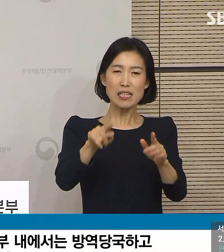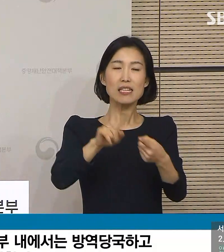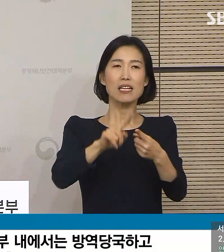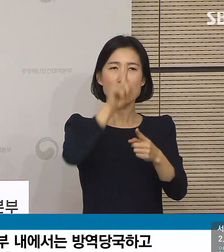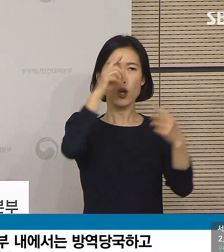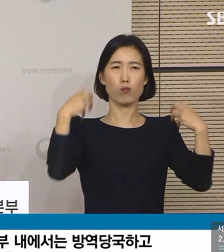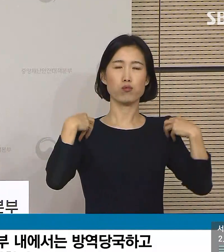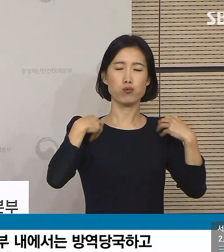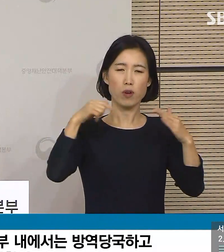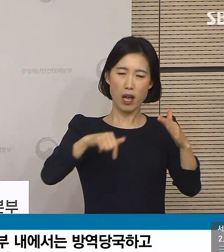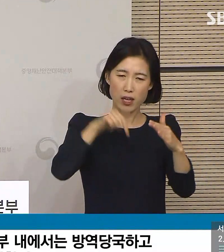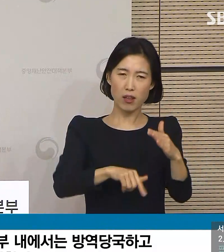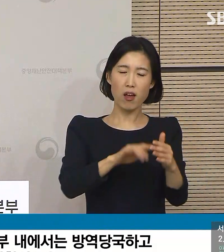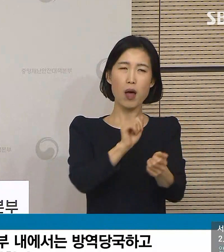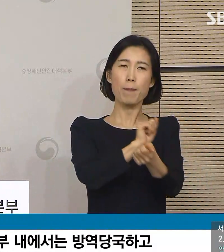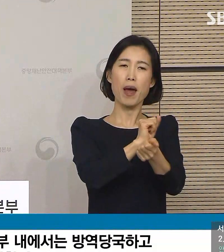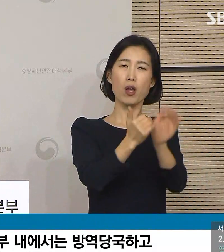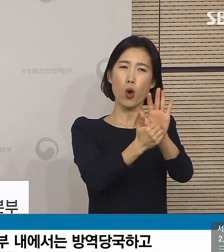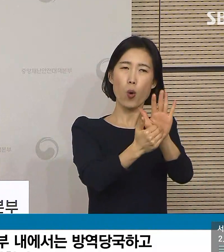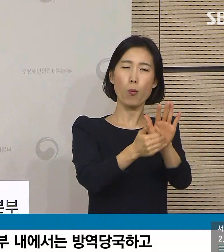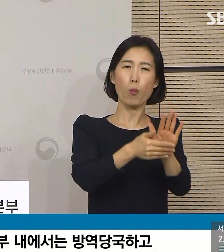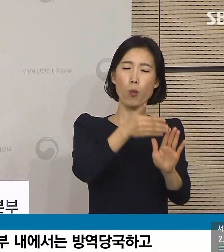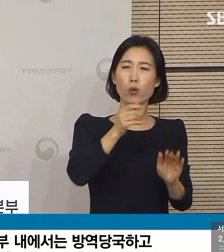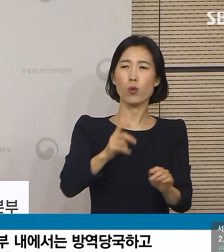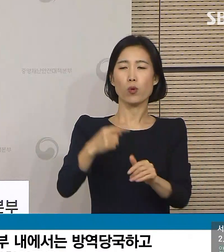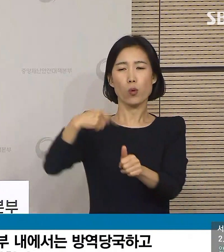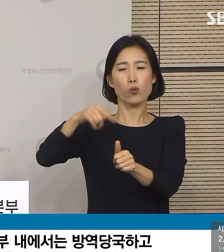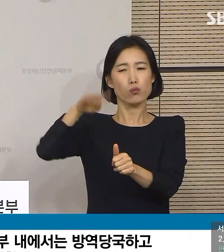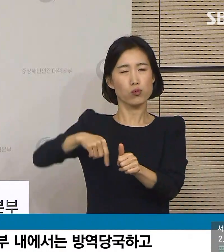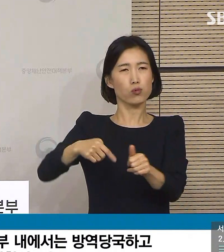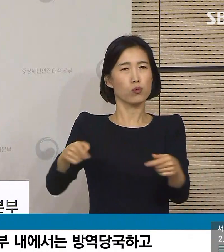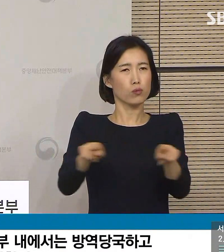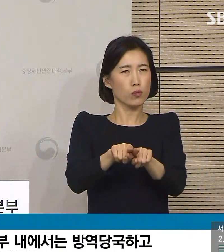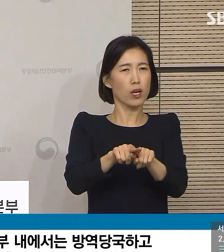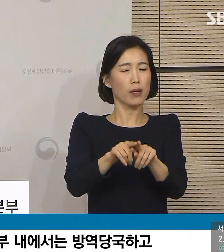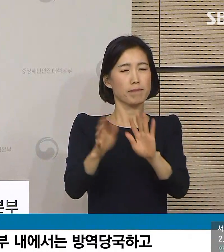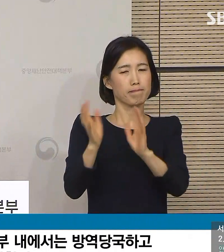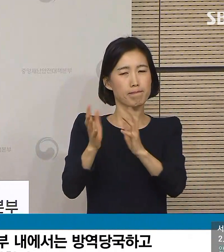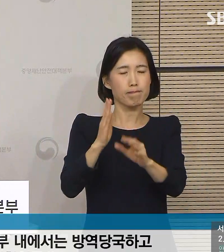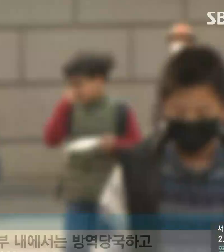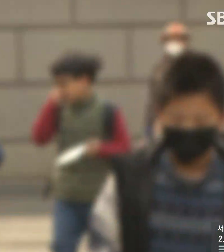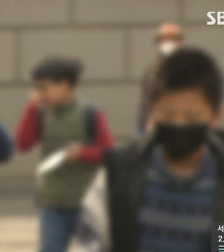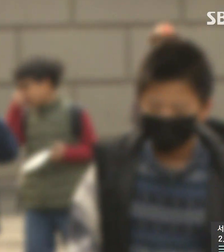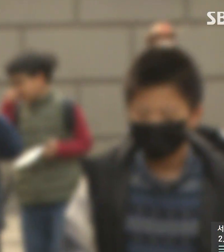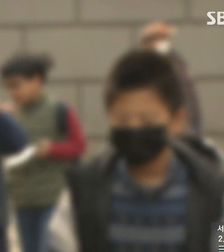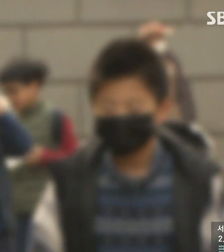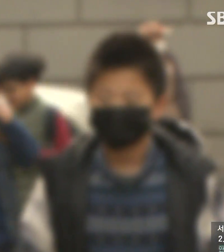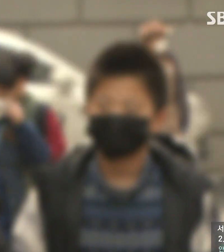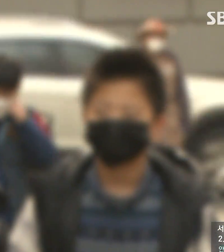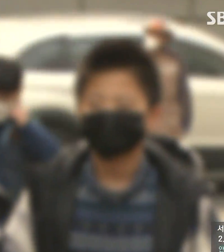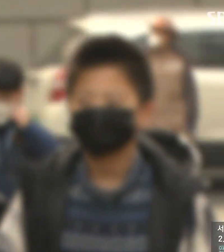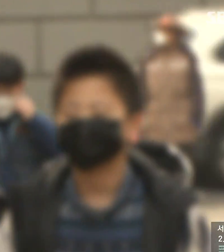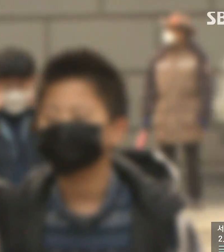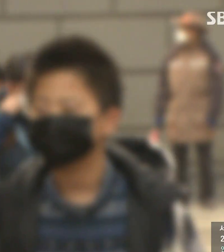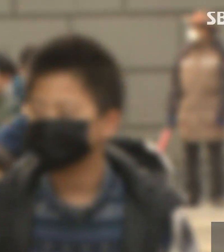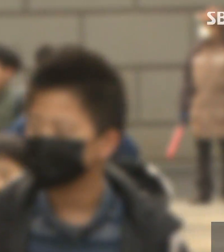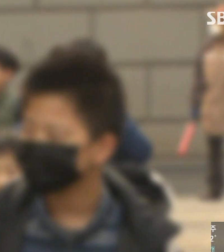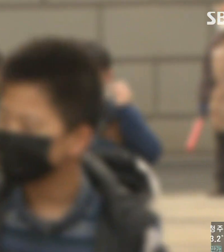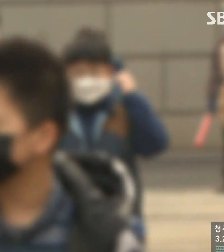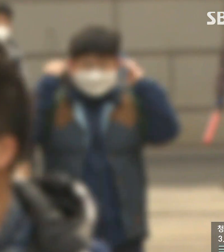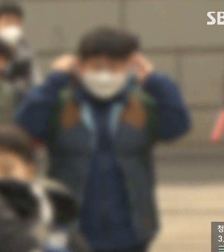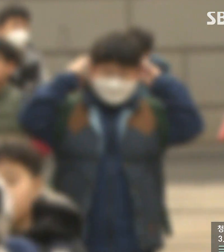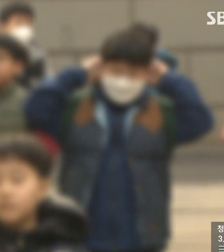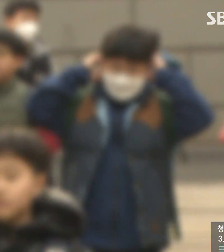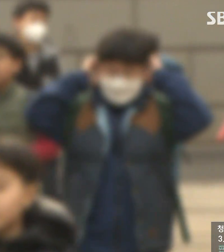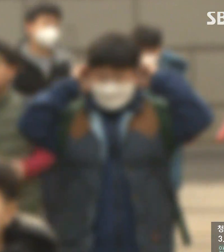내에서는 방역당국하고 교육부하고 논의를 좀 하고 있는 상황이고요. 하지만 섣불리 계약했다가